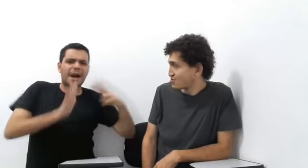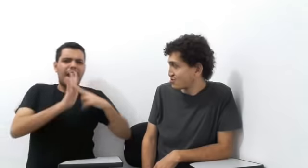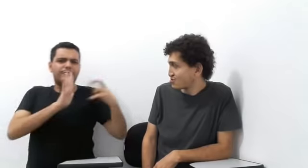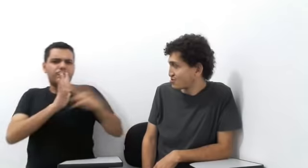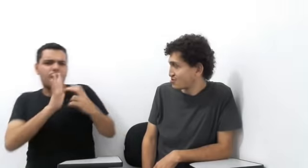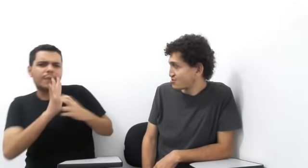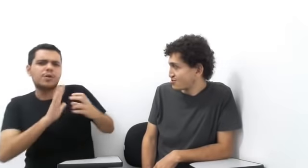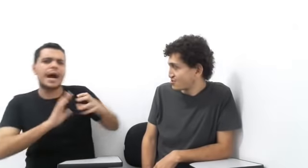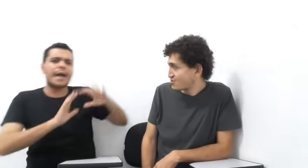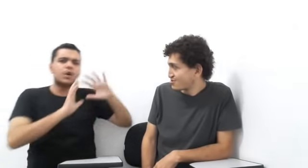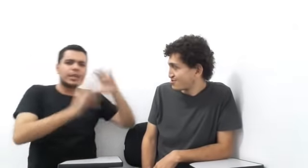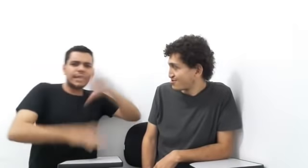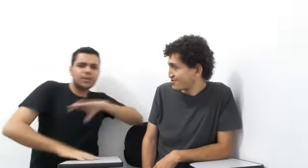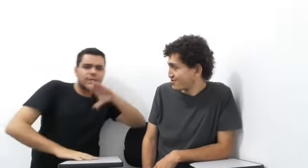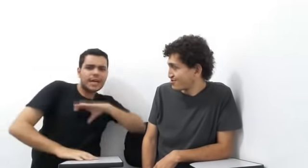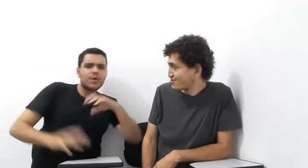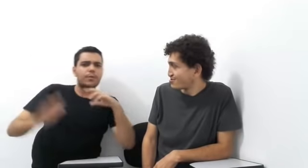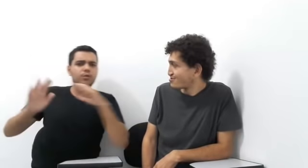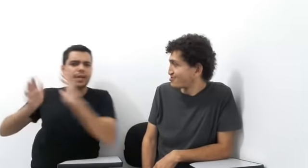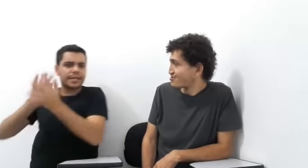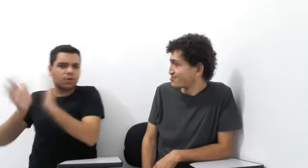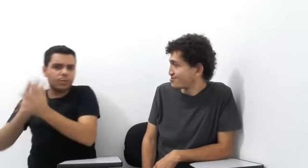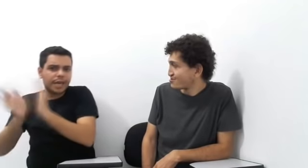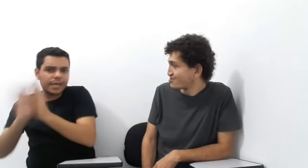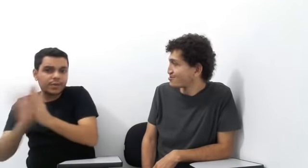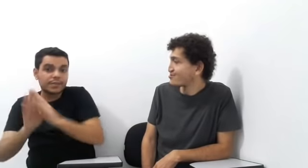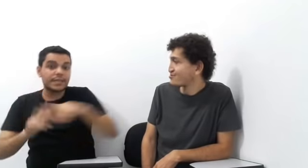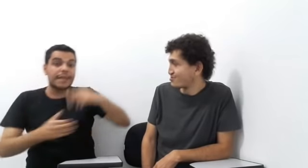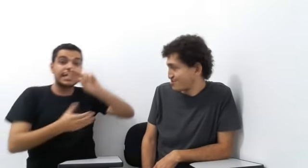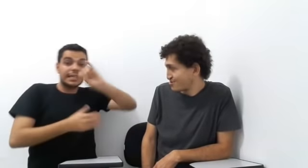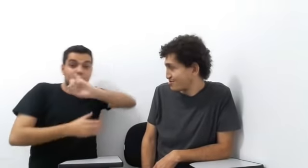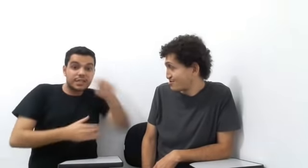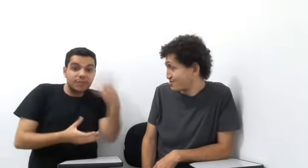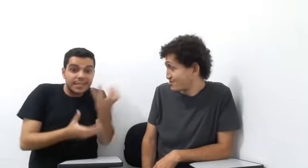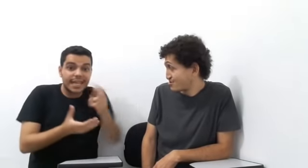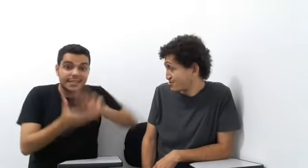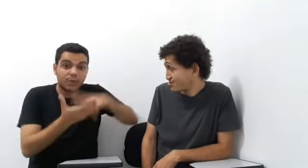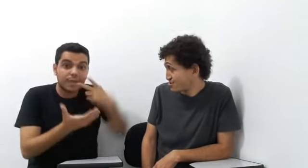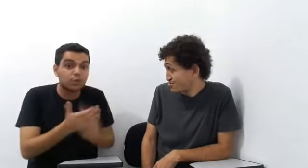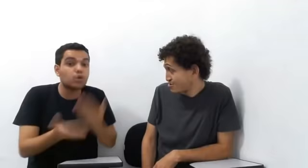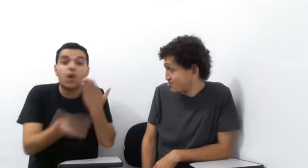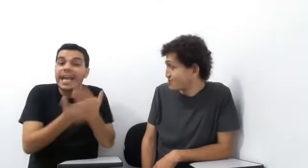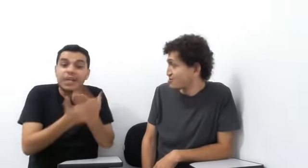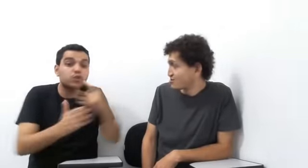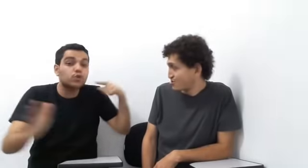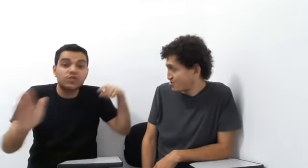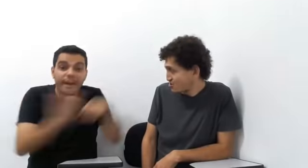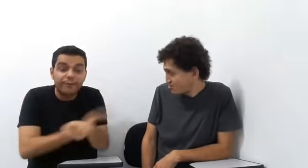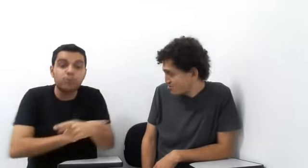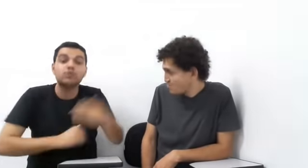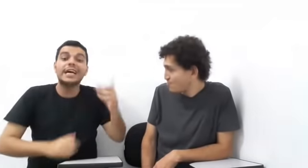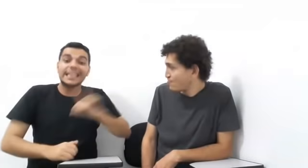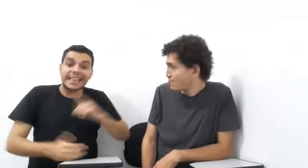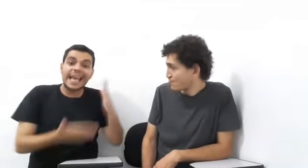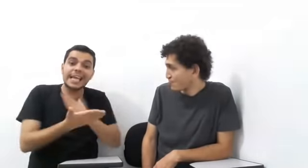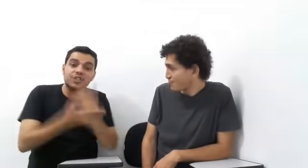palavra, o vocabulário, tanto da língua portuguesa como da língua de sinais. Então, se você quer ser um tradutor, estude a fundo. Tem